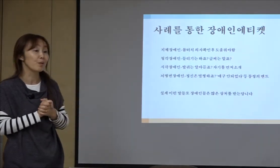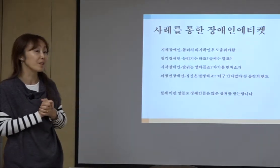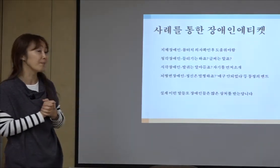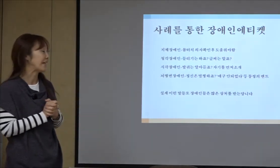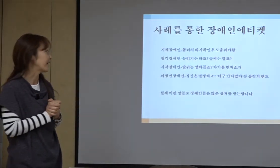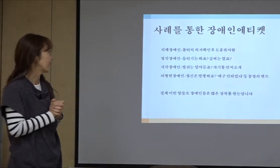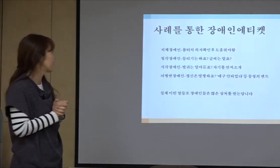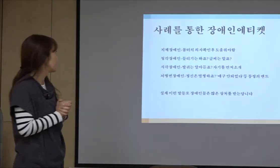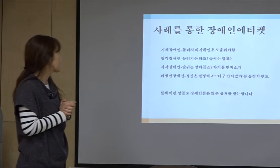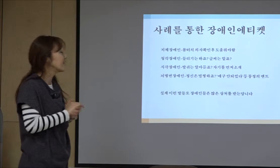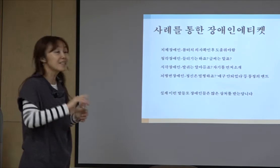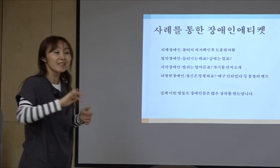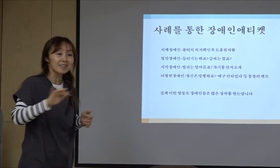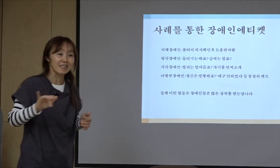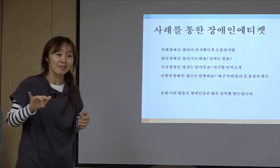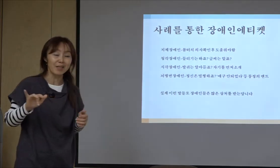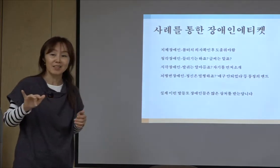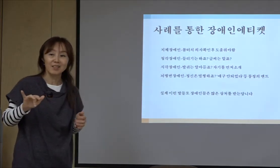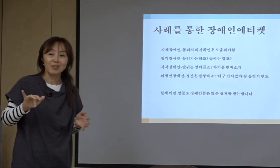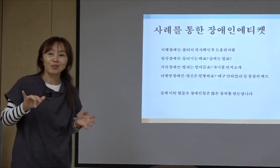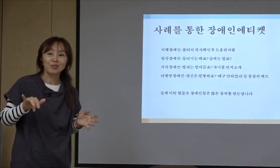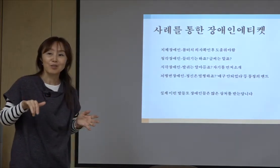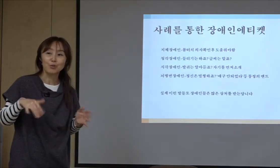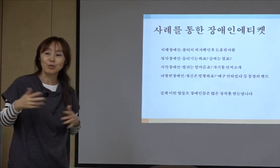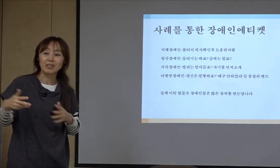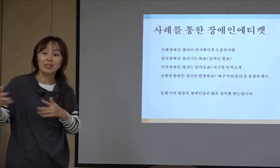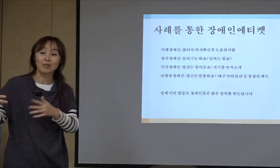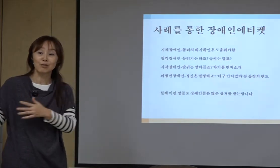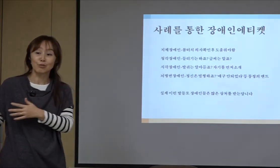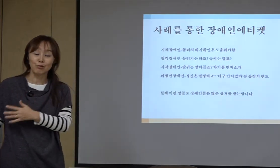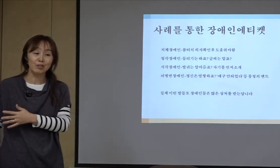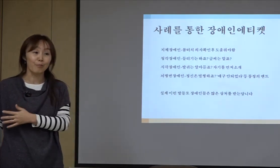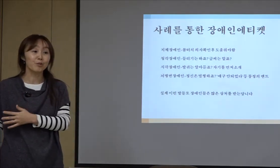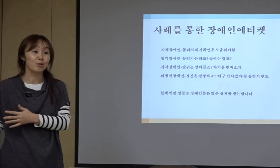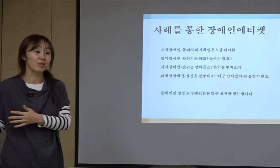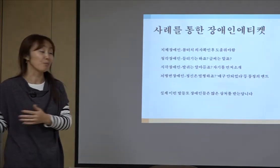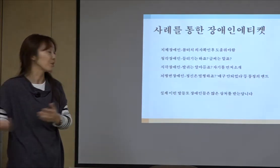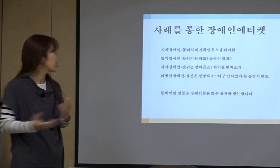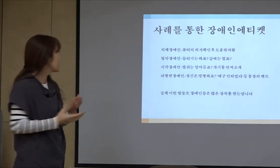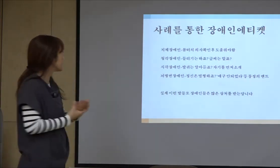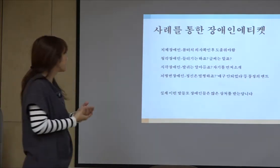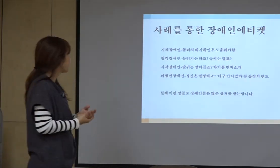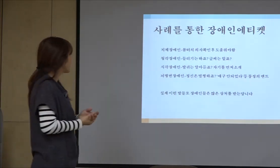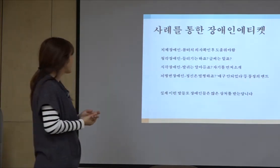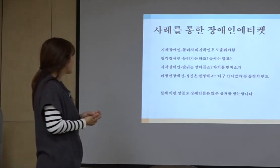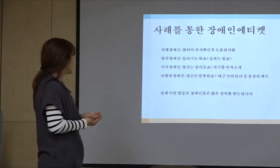농아인들이 많아요. 글자는 알지만 어떤 이제 조사나 이런 것들도 수화는 없고 이러다 보니까.